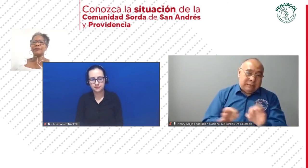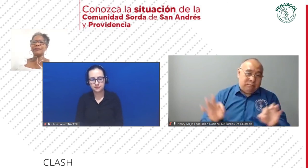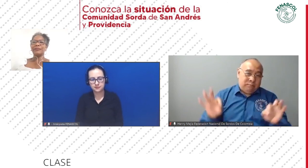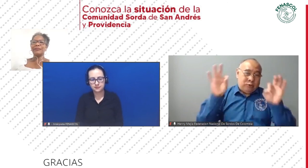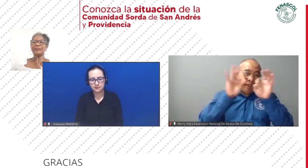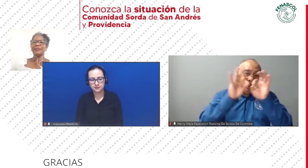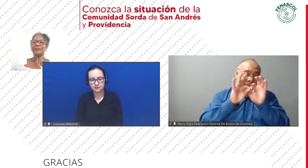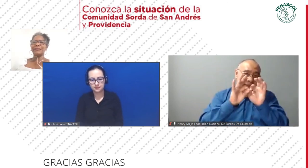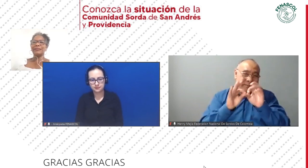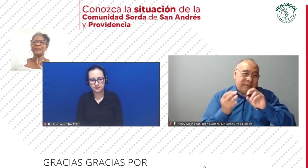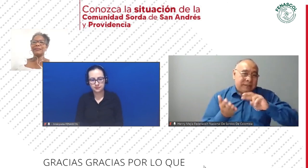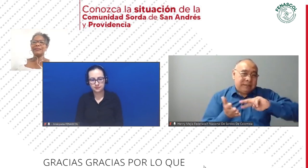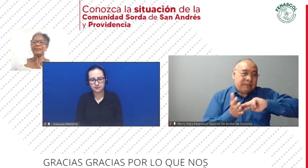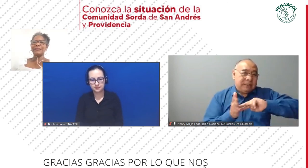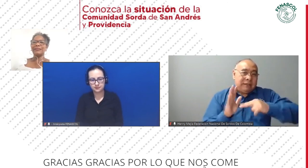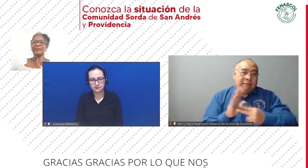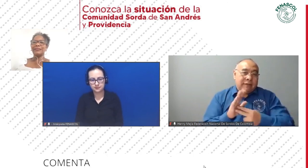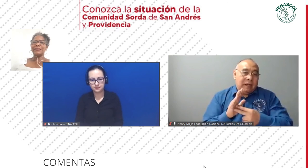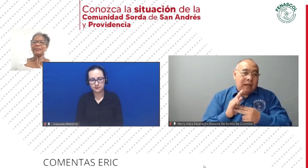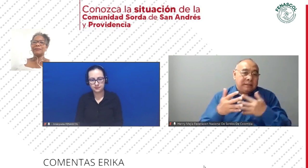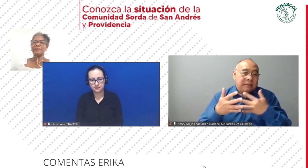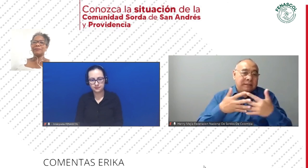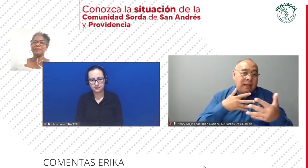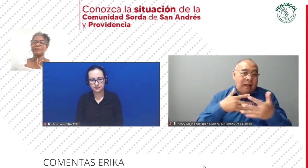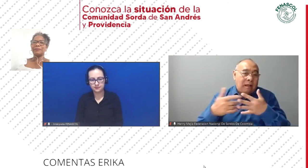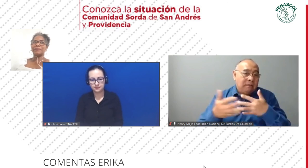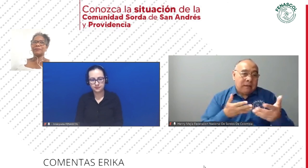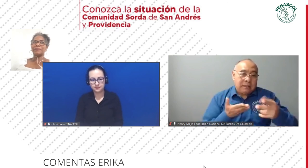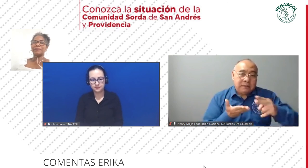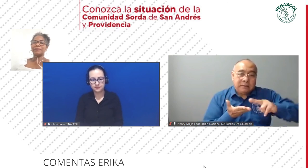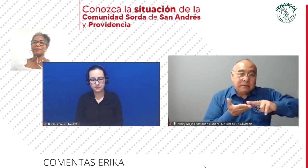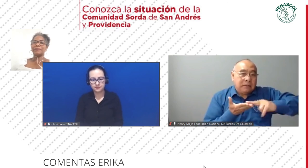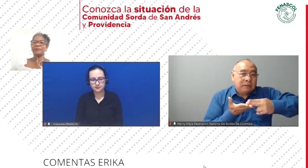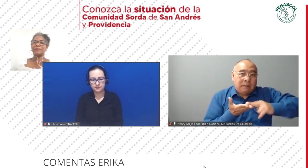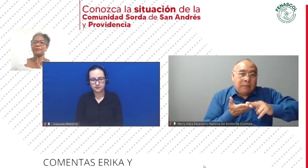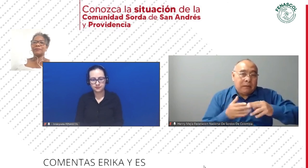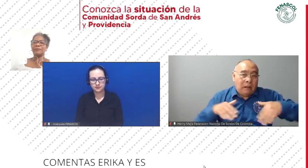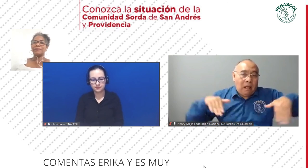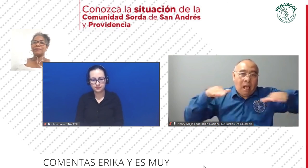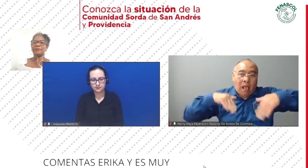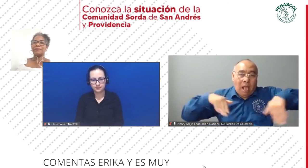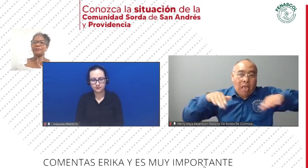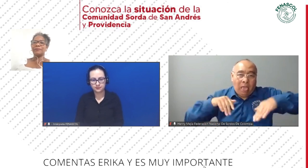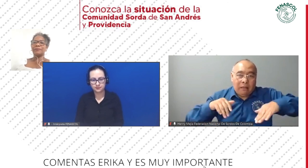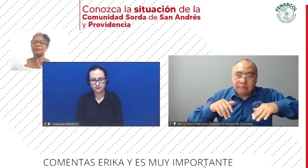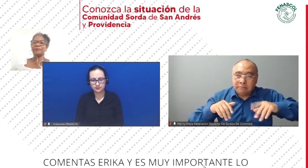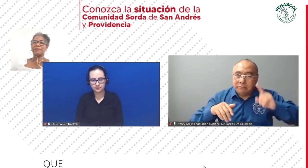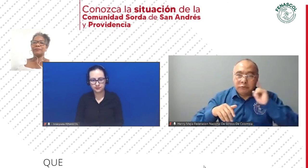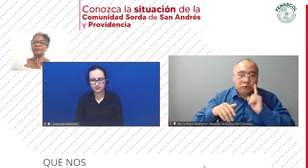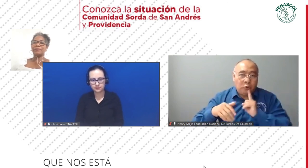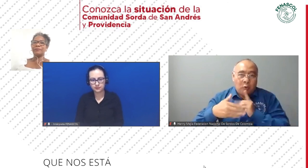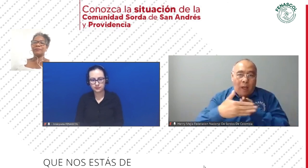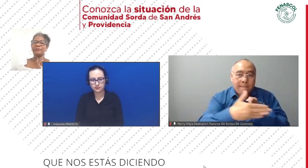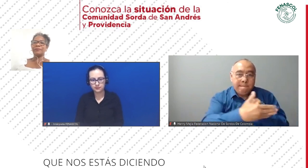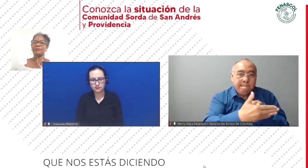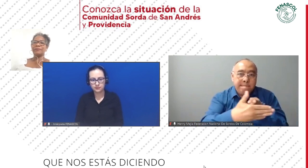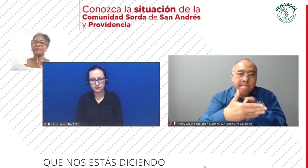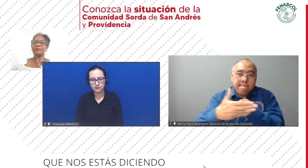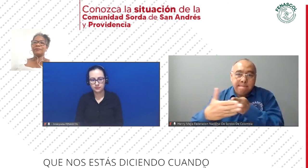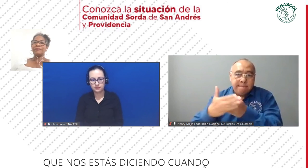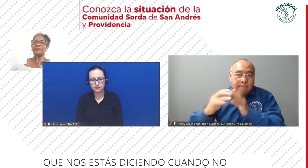gracias gracias por lo que nos comentas erick a y es muy importante lo que nos estás diciendo